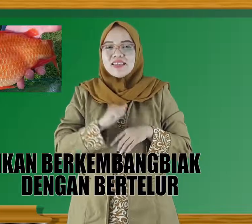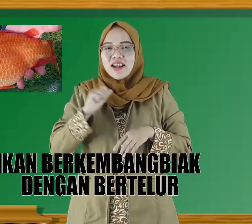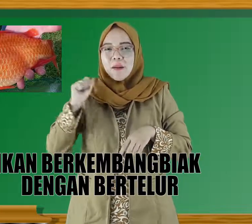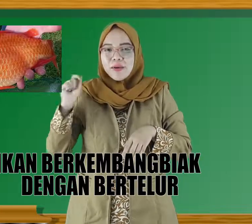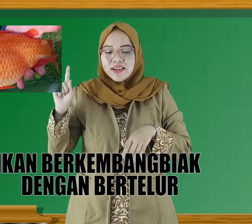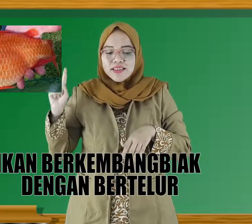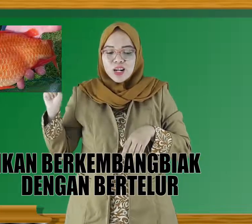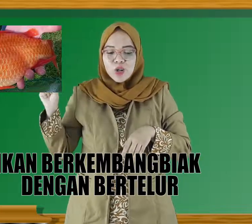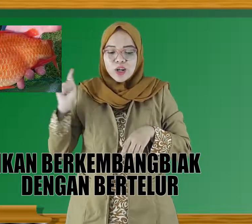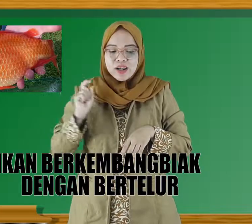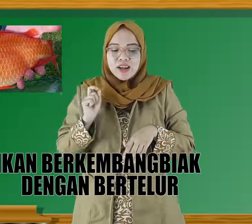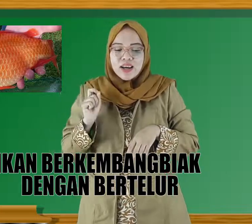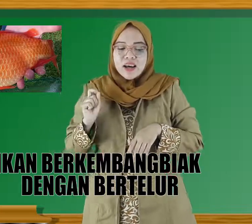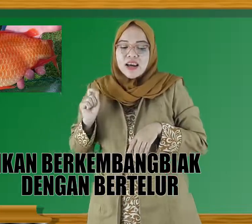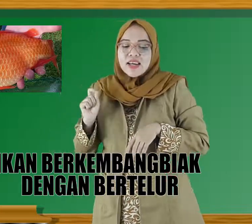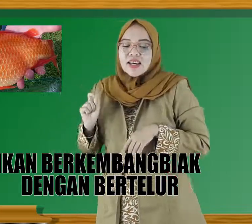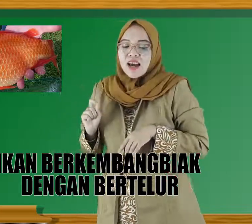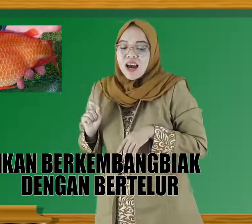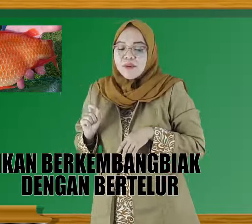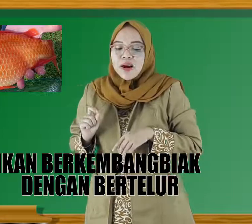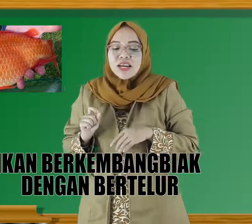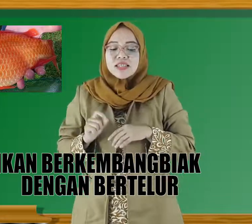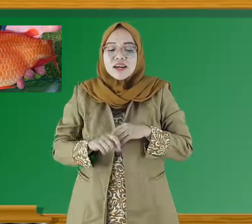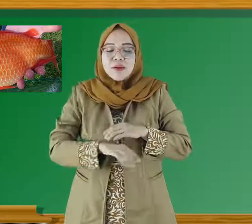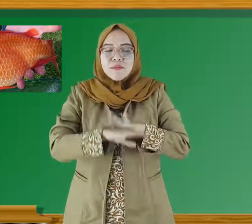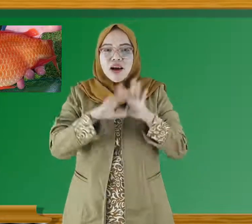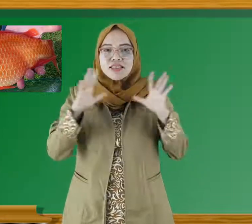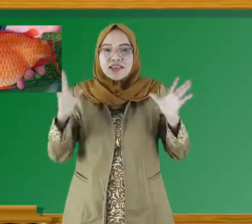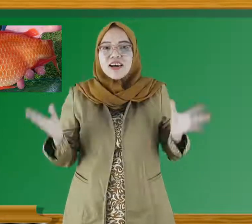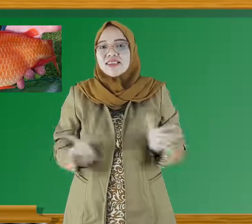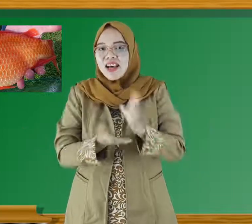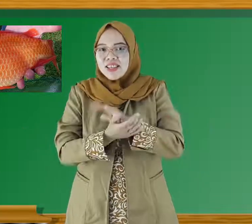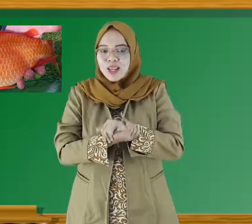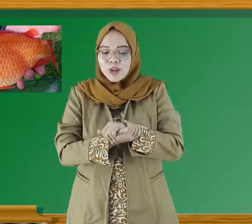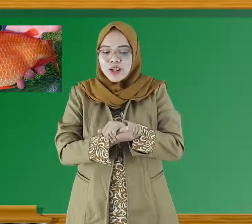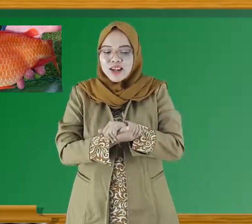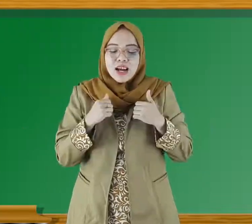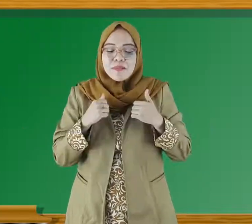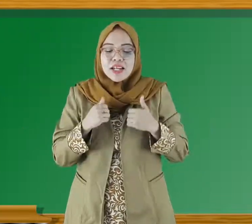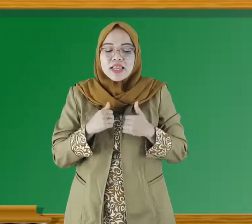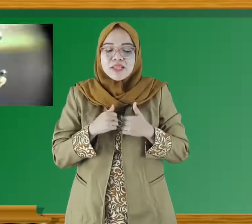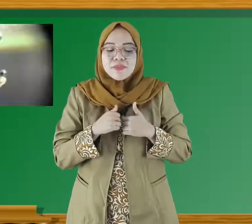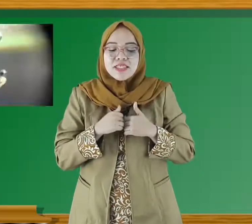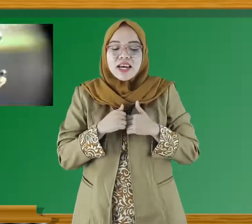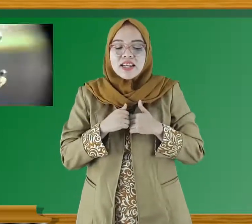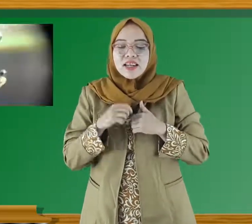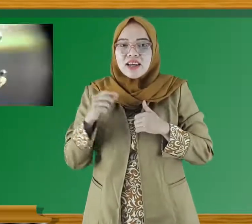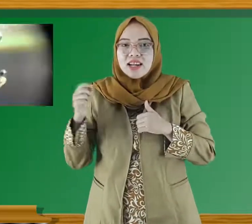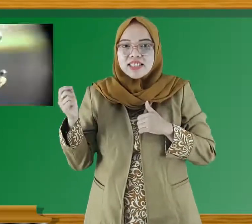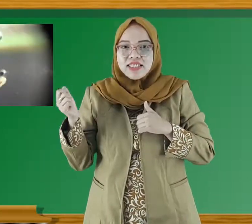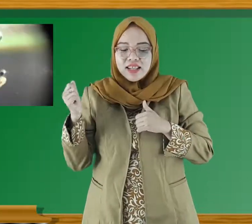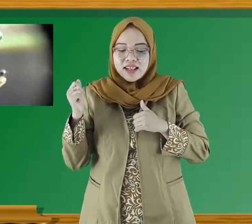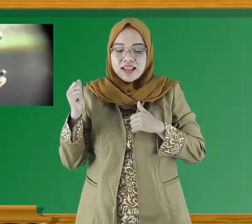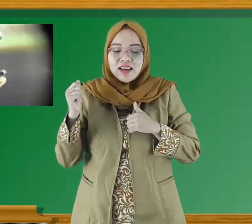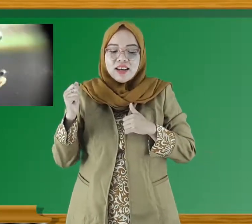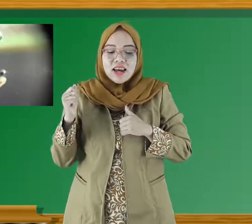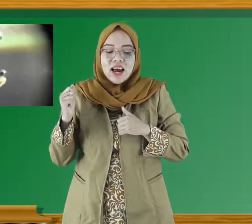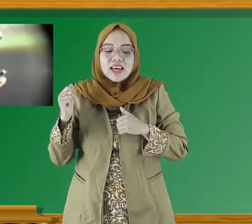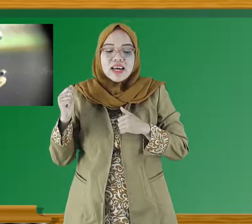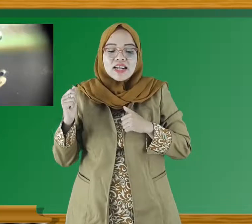cara bertelur. Ikan menghasilkan banyak sekali telur, akan menetas menjadi ikan kecil. Nah, ikan